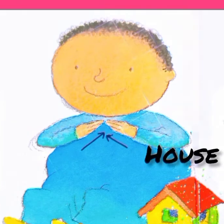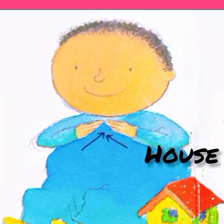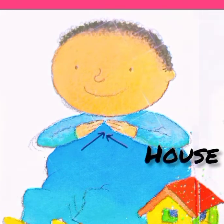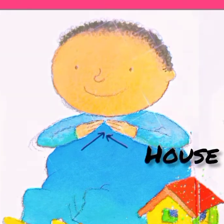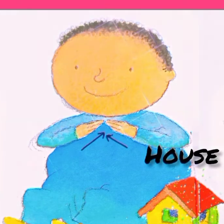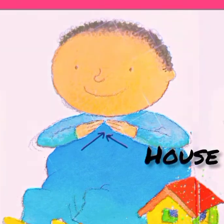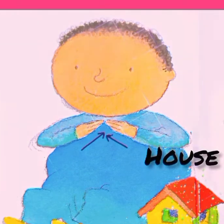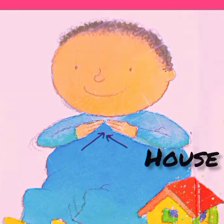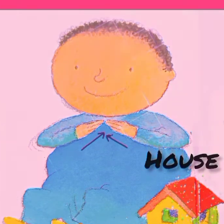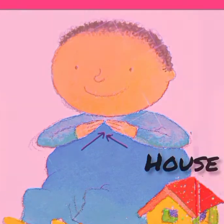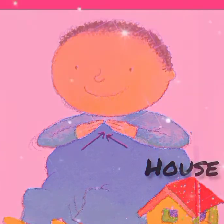गल,